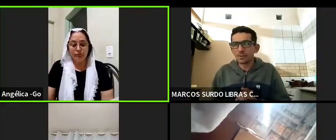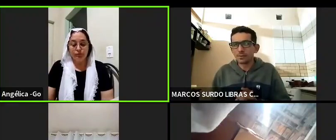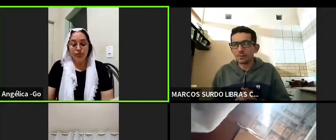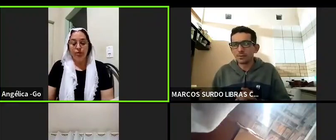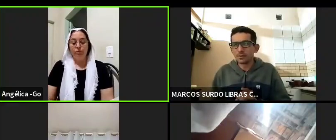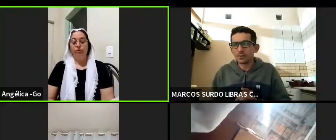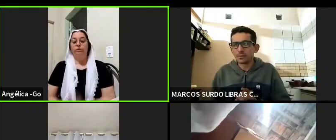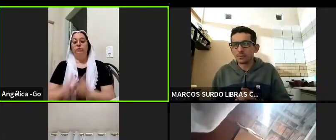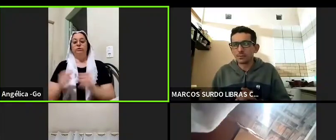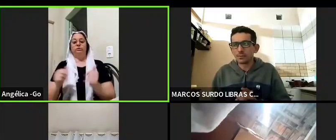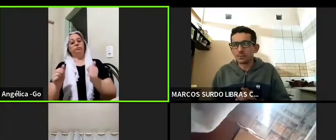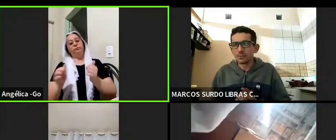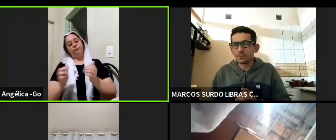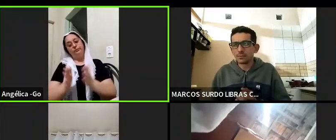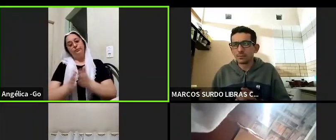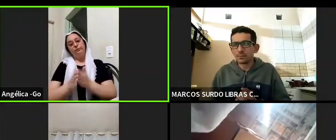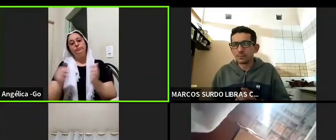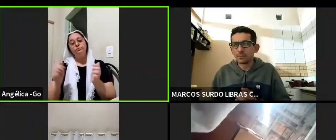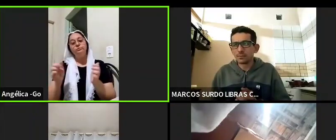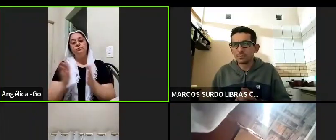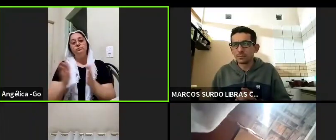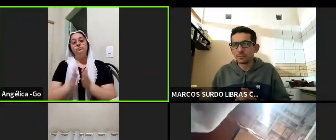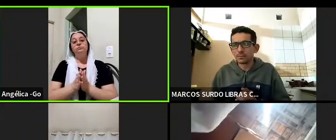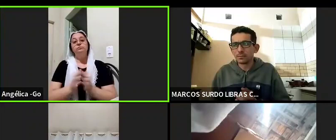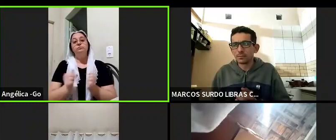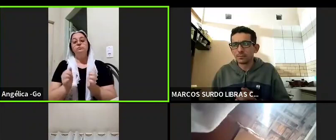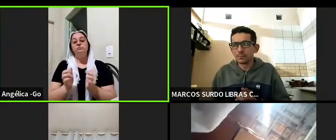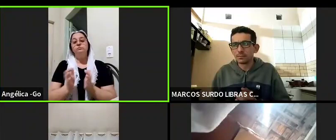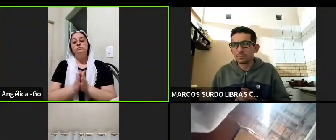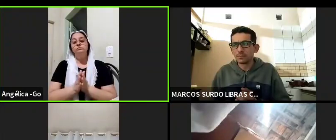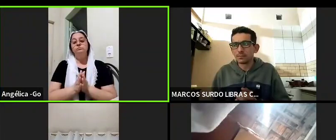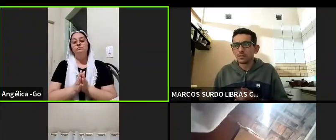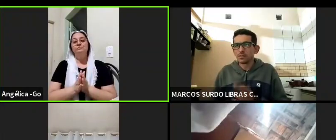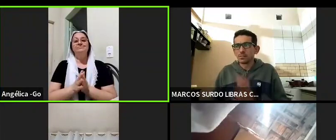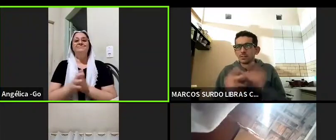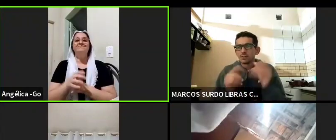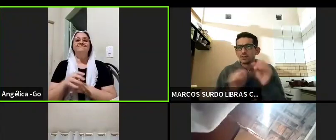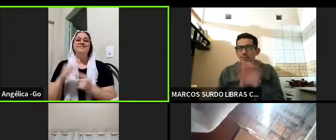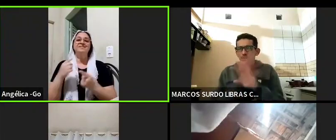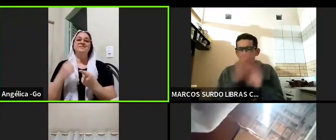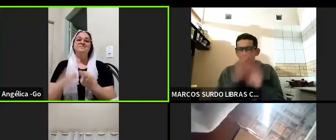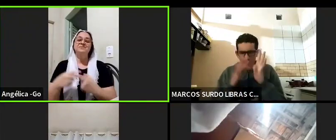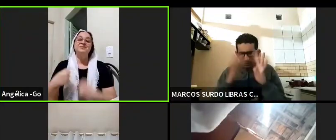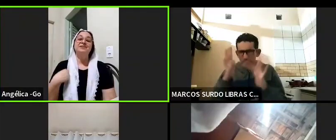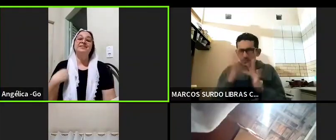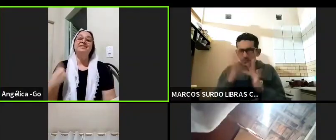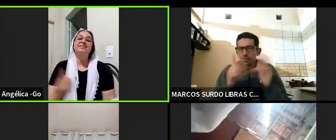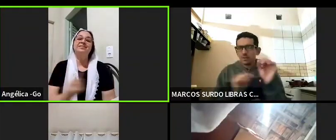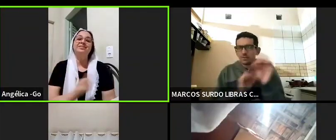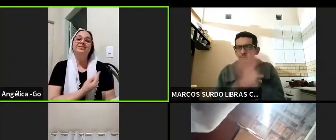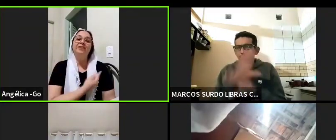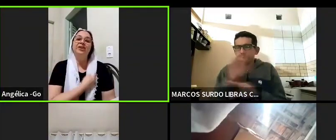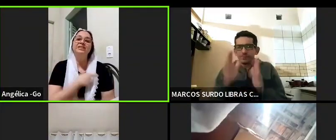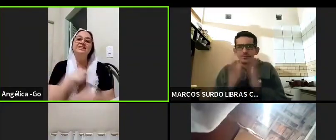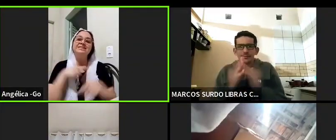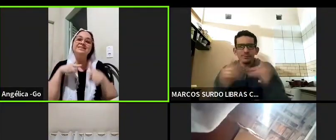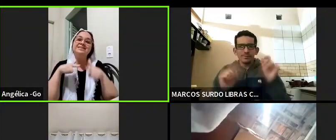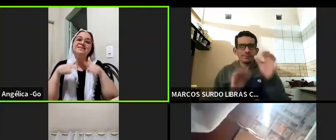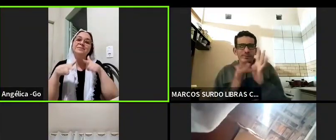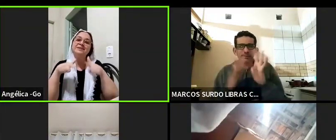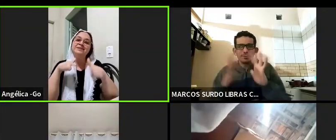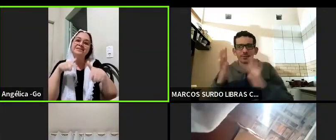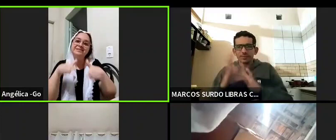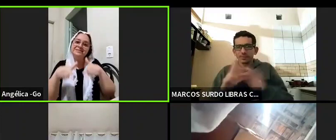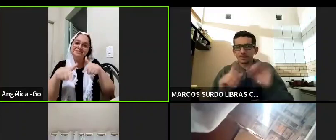Aleluia. Mas o mínimo que eu vejo é o inimigo querer me enterrar vivo. me